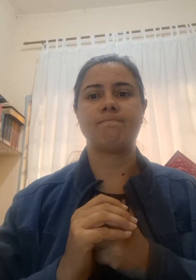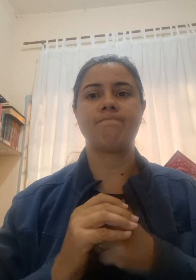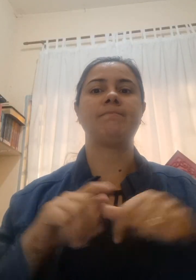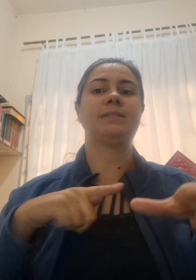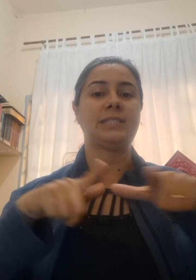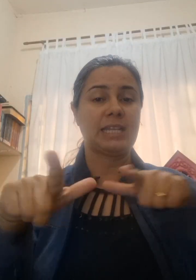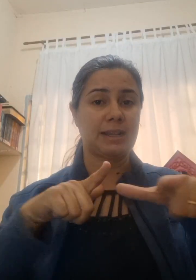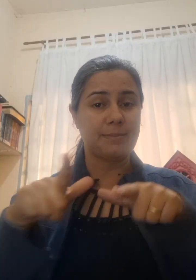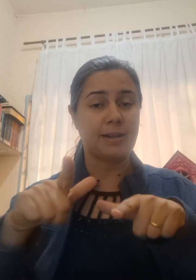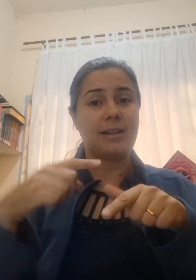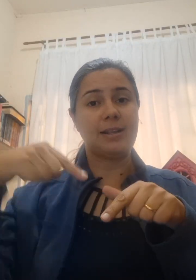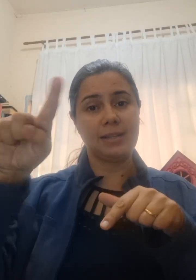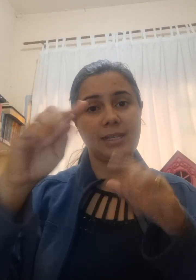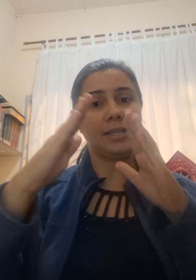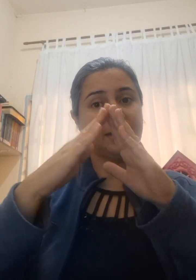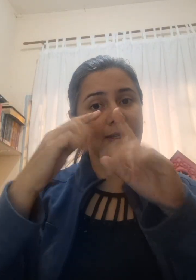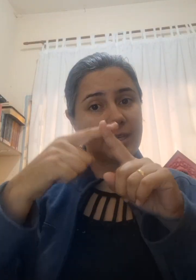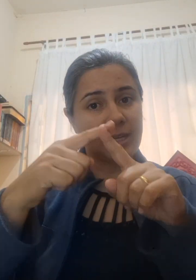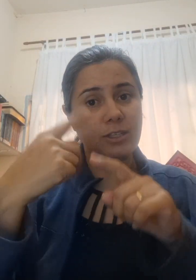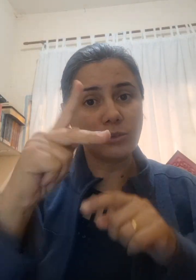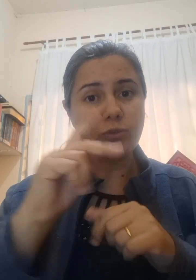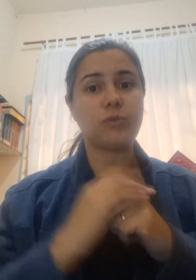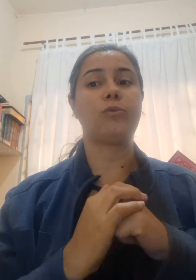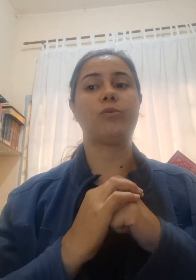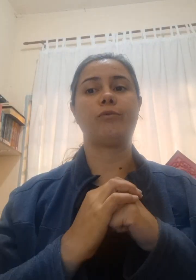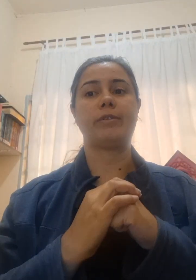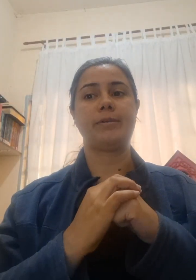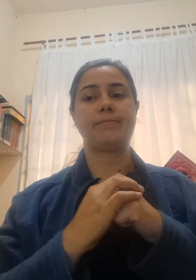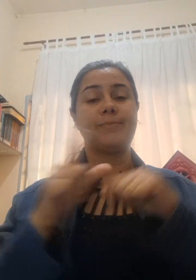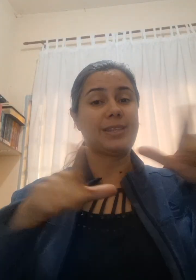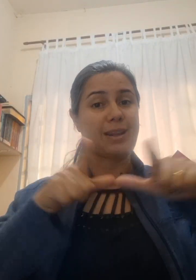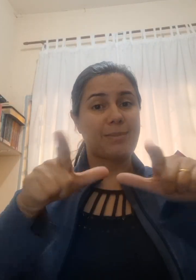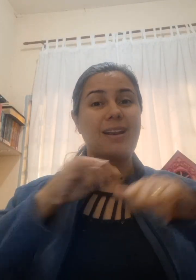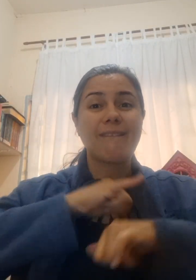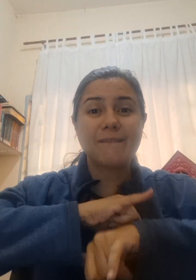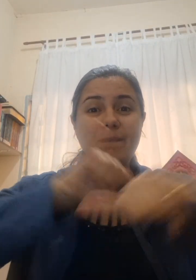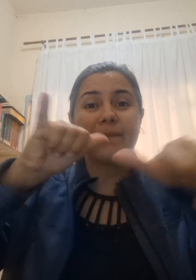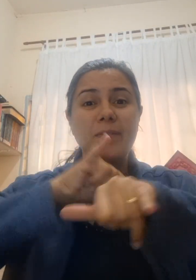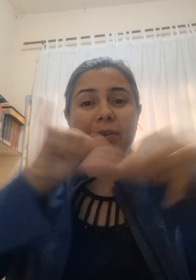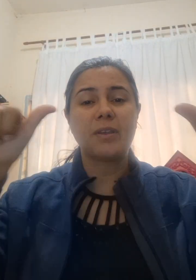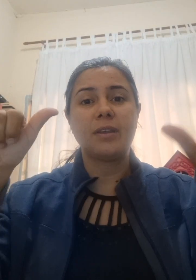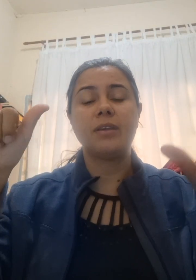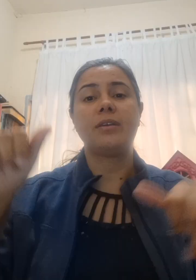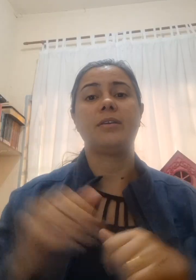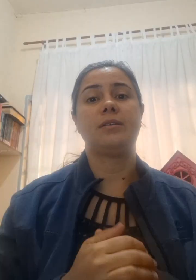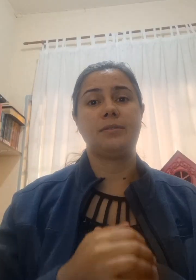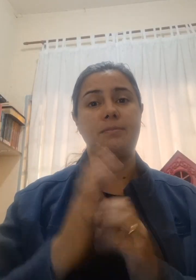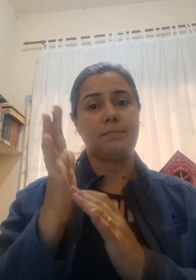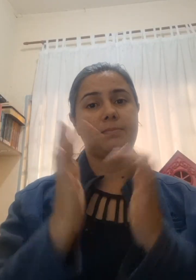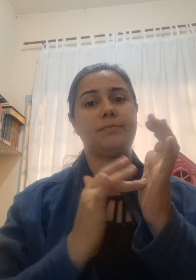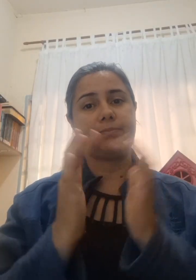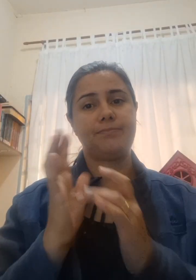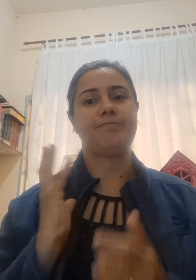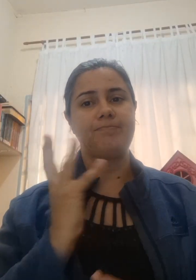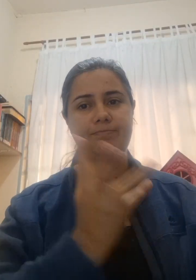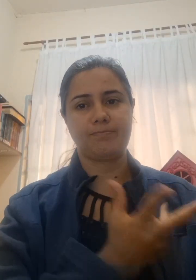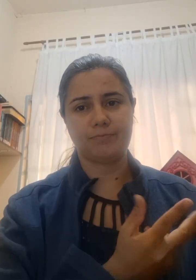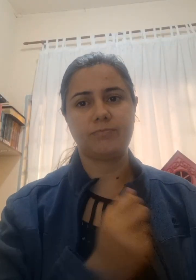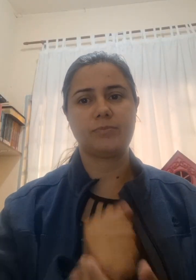Você obedece? Trabalha na igreja sua? Trabalha anunciando o evangelho de Jesus, a salvação